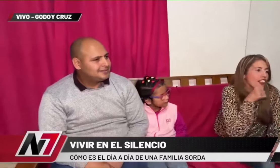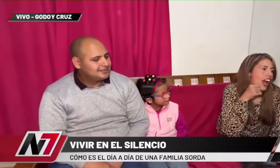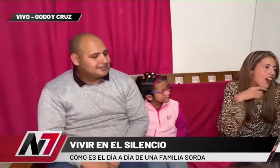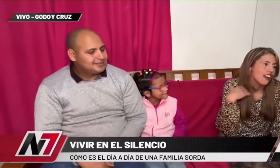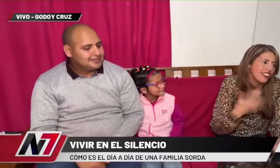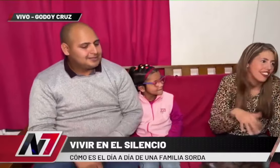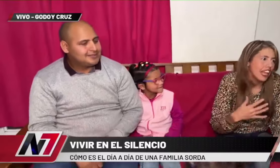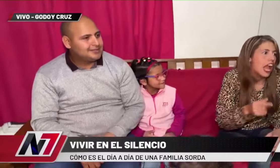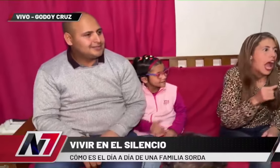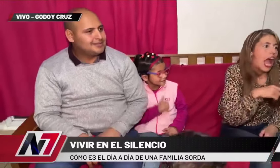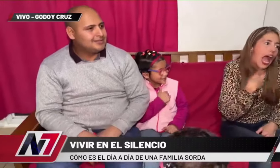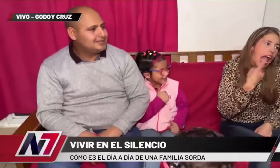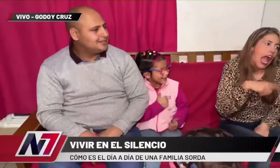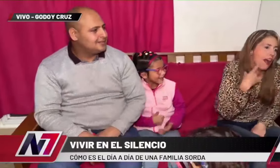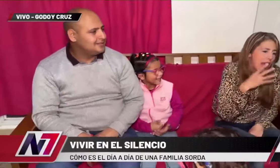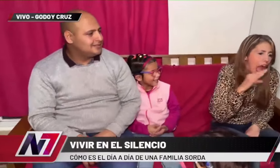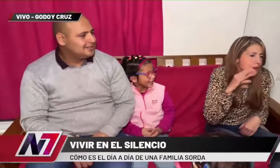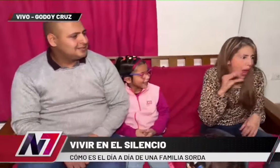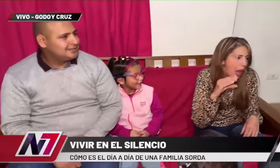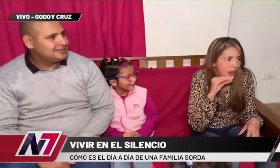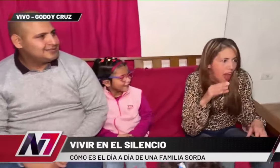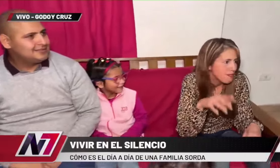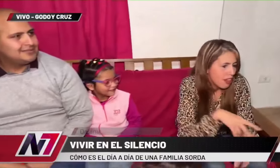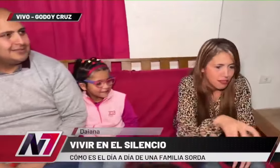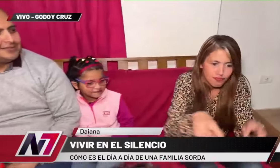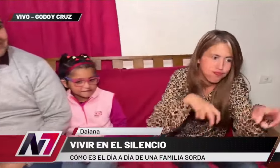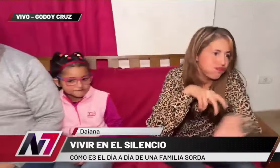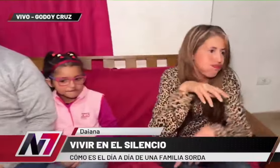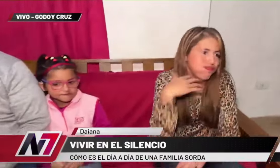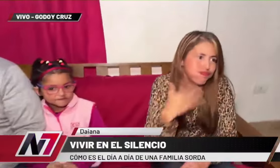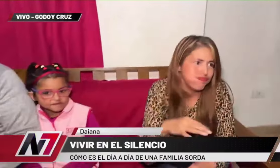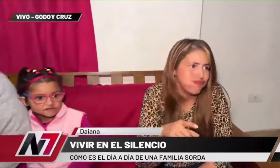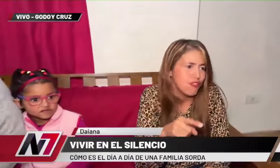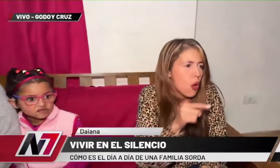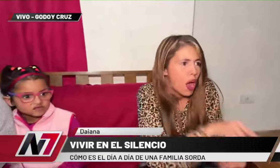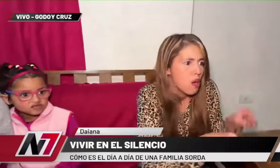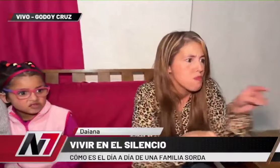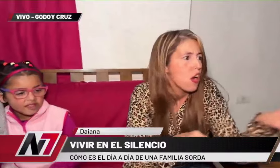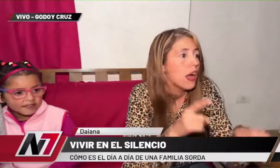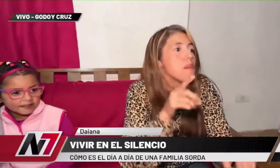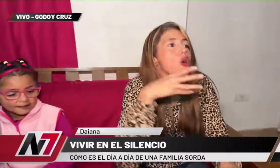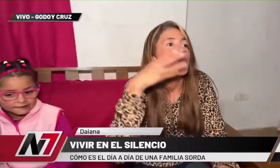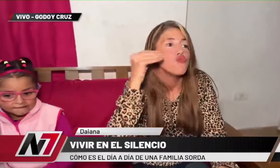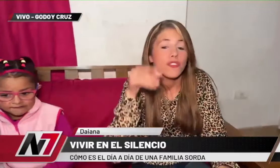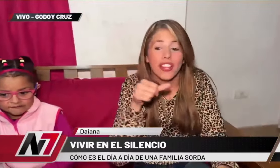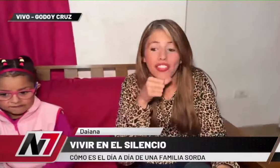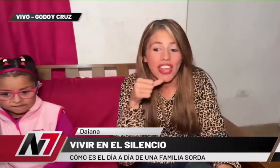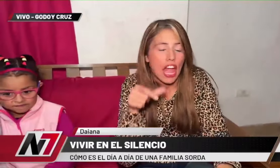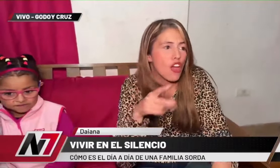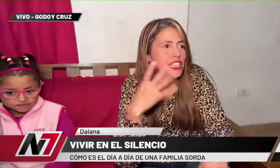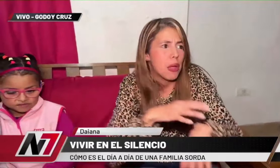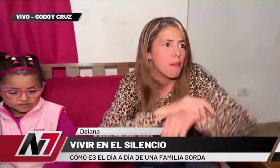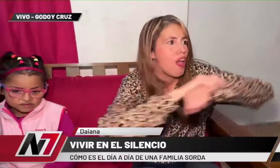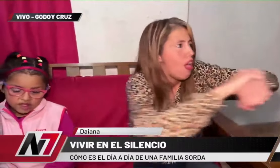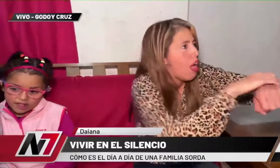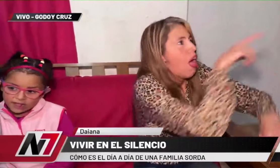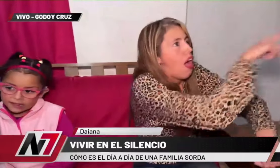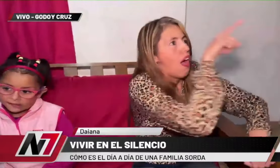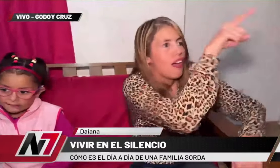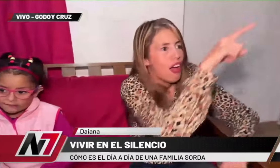El Tiago es bravo, él le gusta está hablando, va para acá, para allá, pregunta no esto. Decirlo, ¿vale? Muchas veces